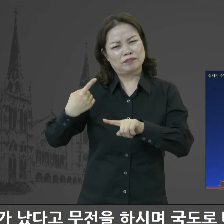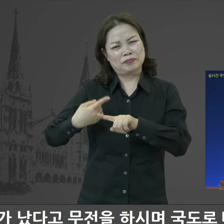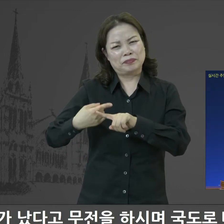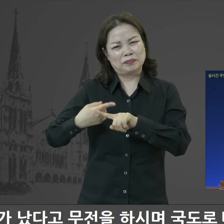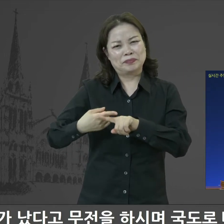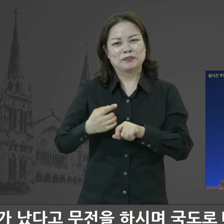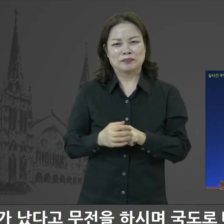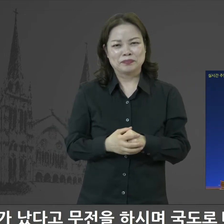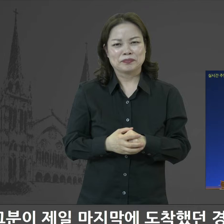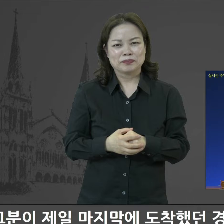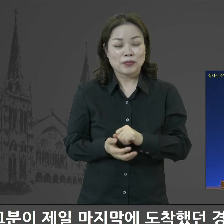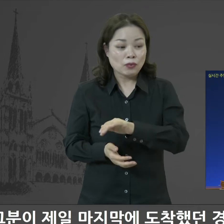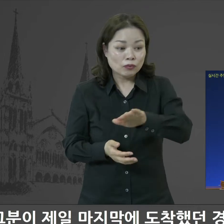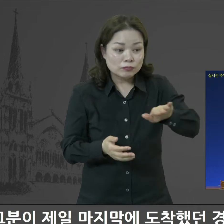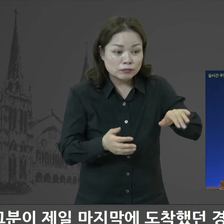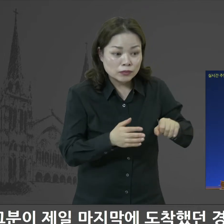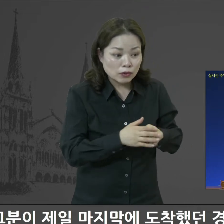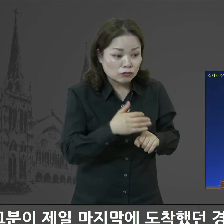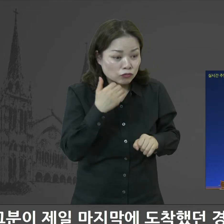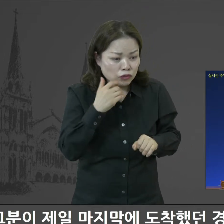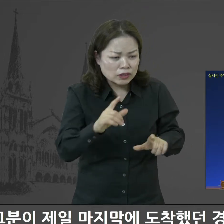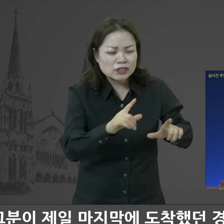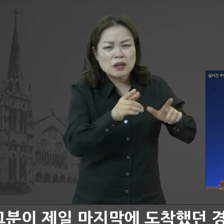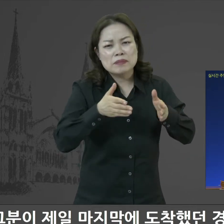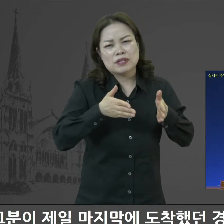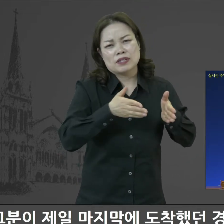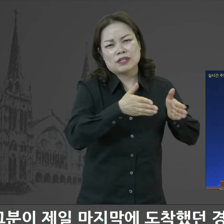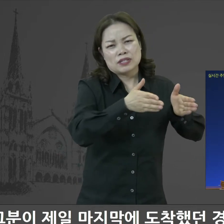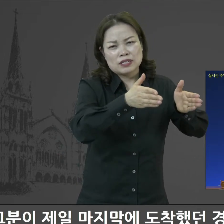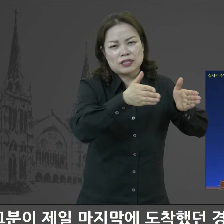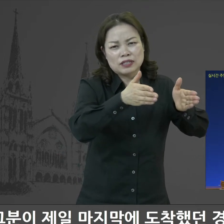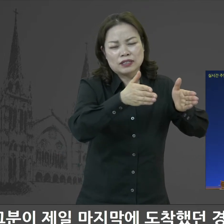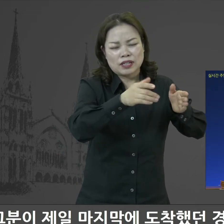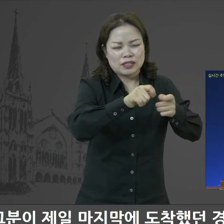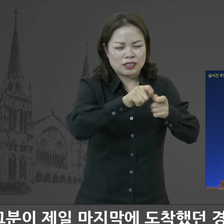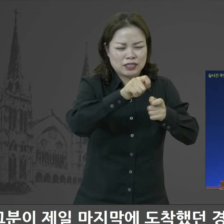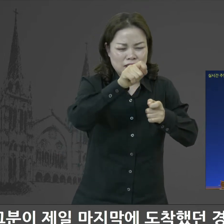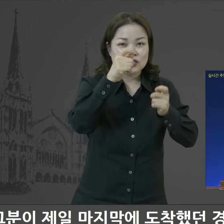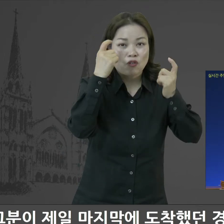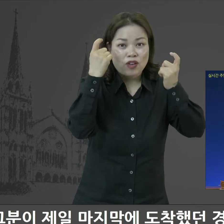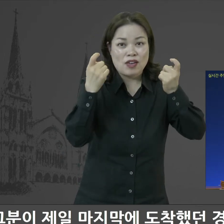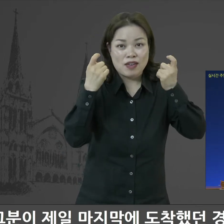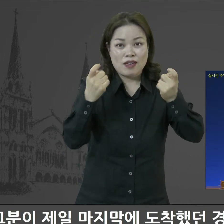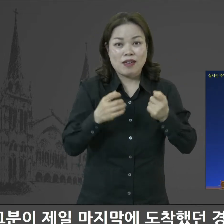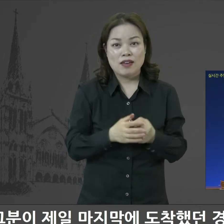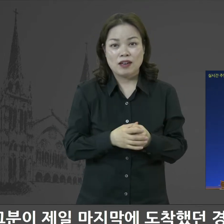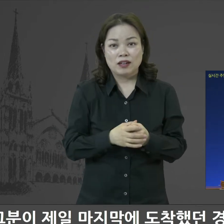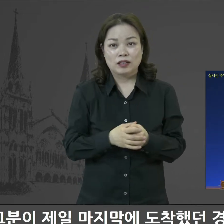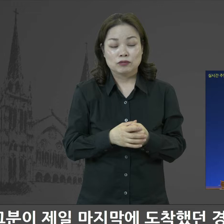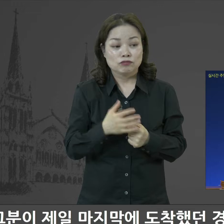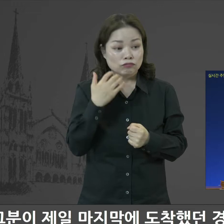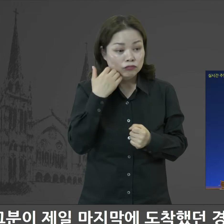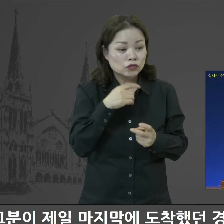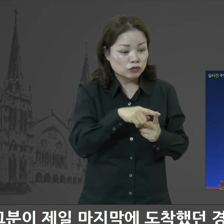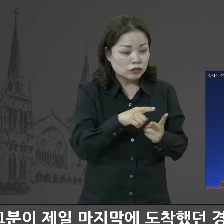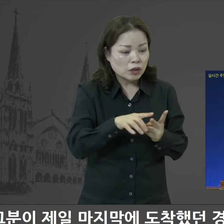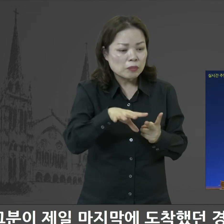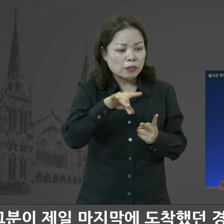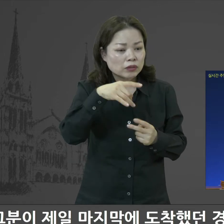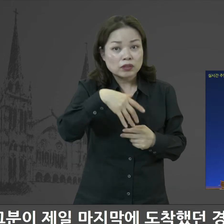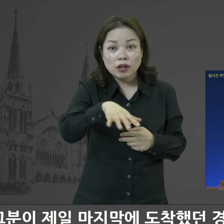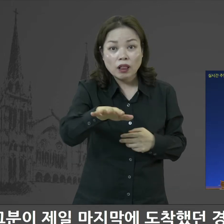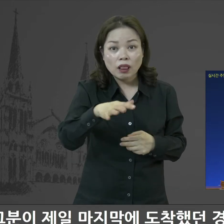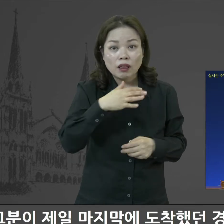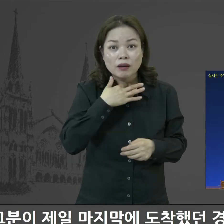거 없습니다. 우리는 누구나 삶의 길을 걸어가는 기나긴 여정을 하고 있고, 누구도 그 길을 먼저 가본